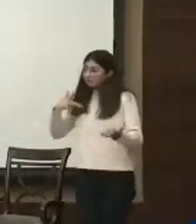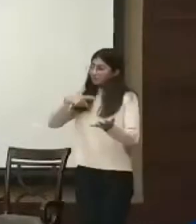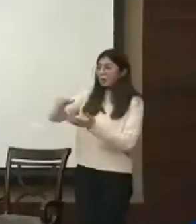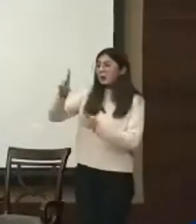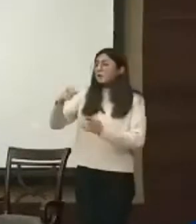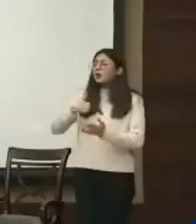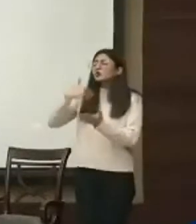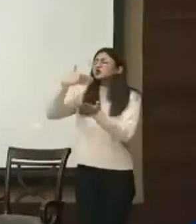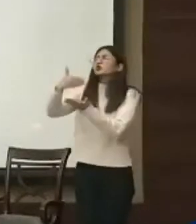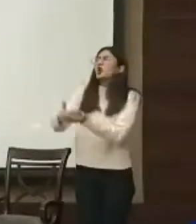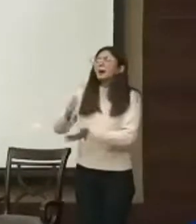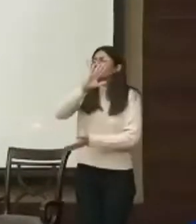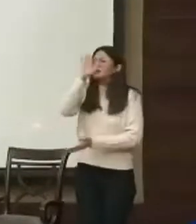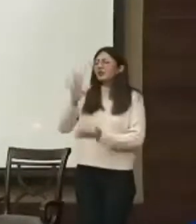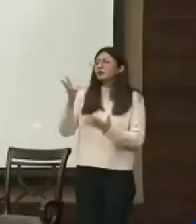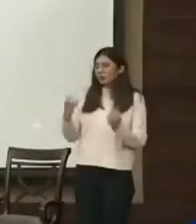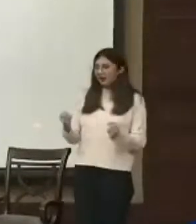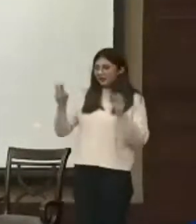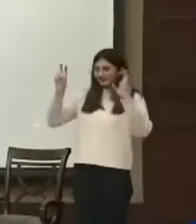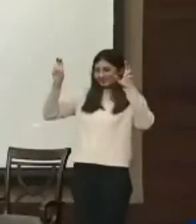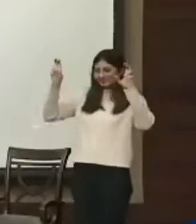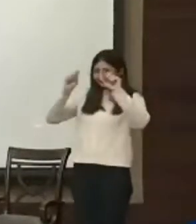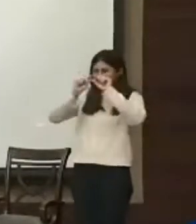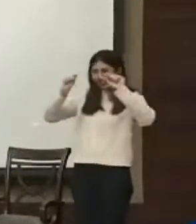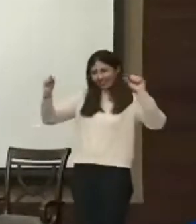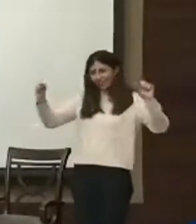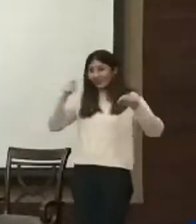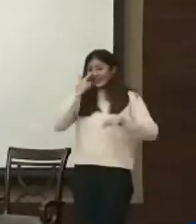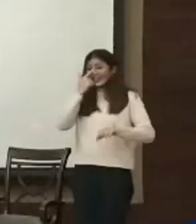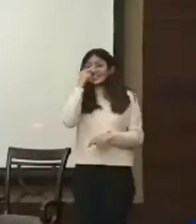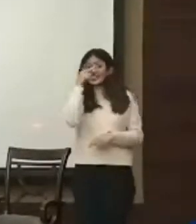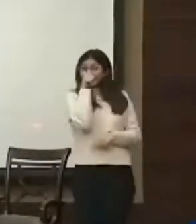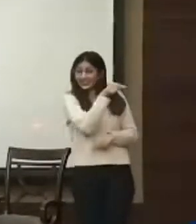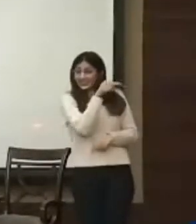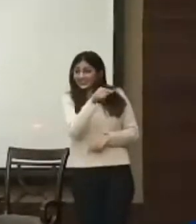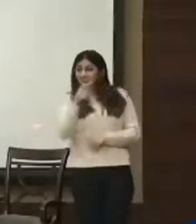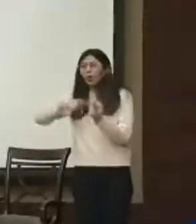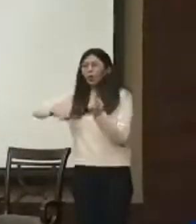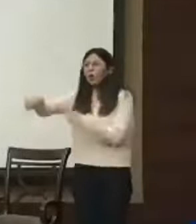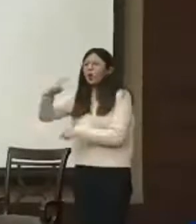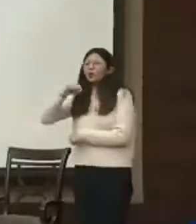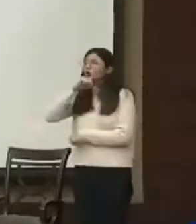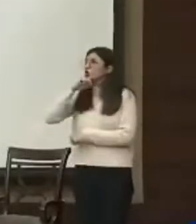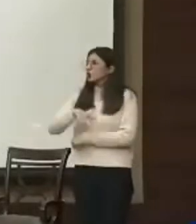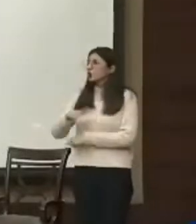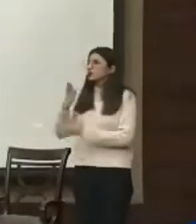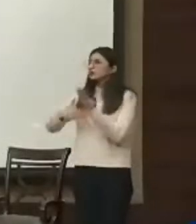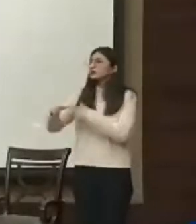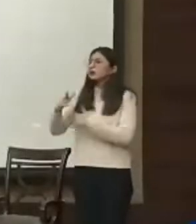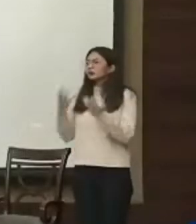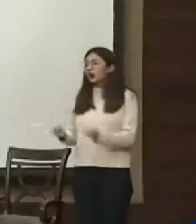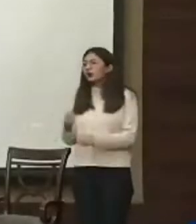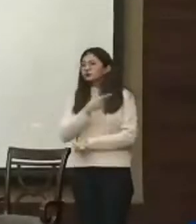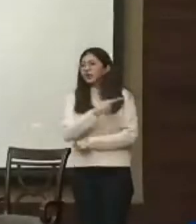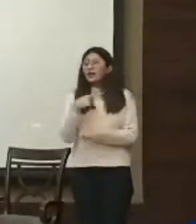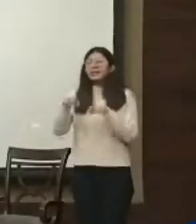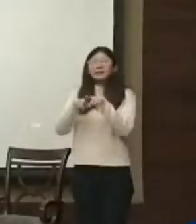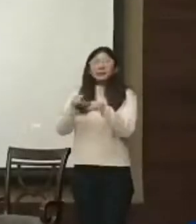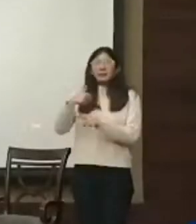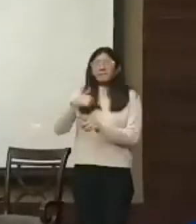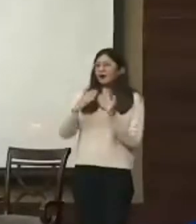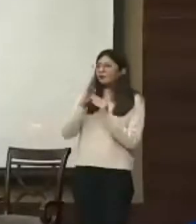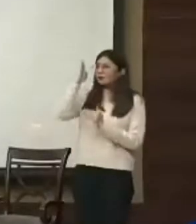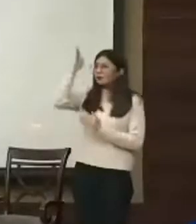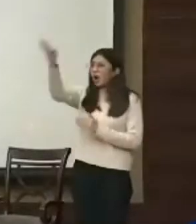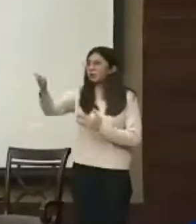चाहता. So I think this is the motto that youth with disabilities in India carry. We want to move forward. We want to